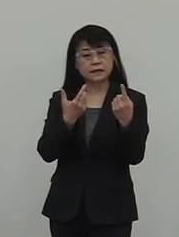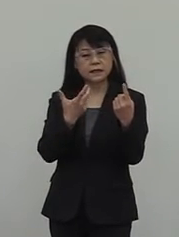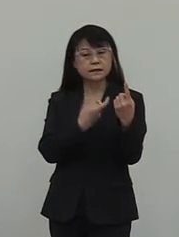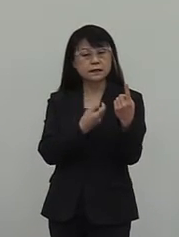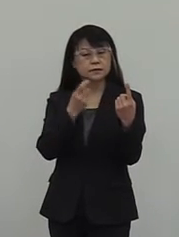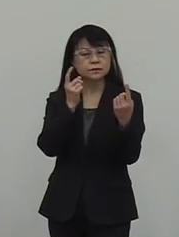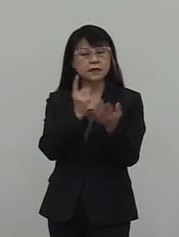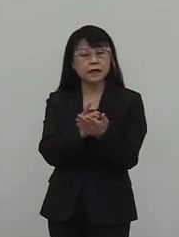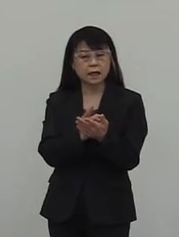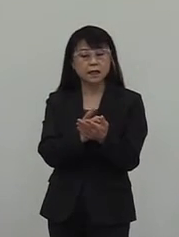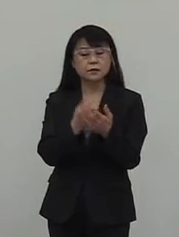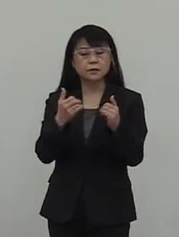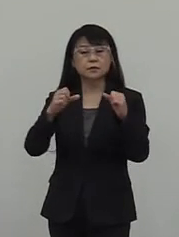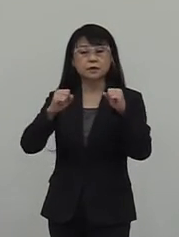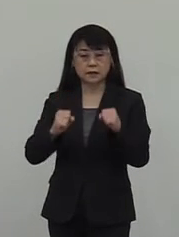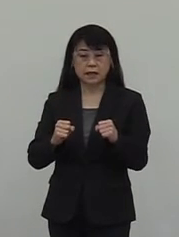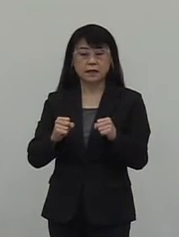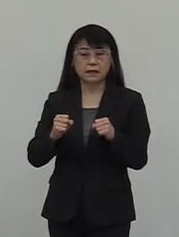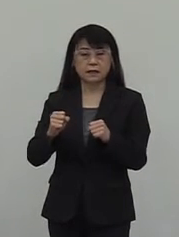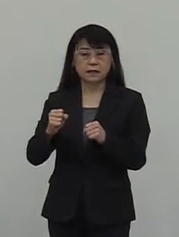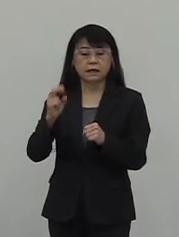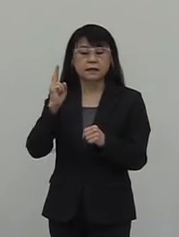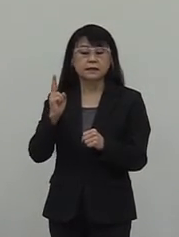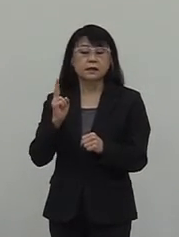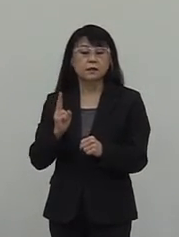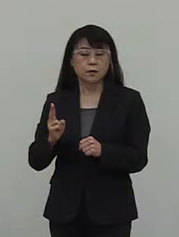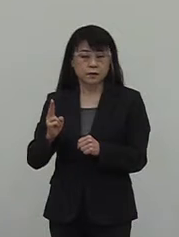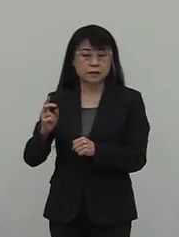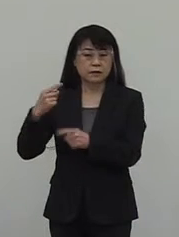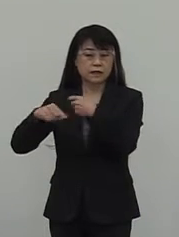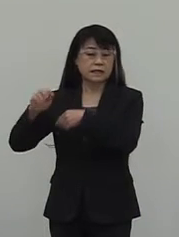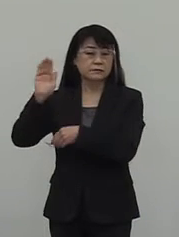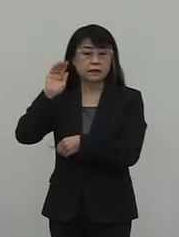方もおられたやりは聞いております。